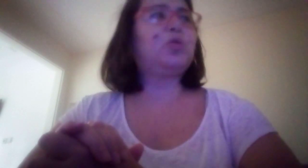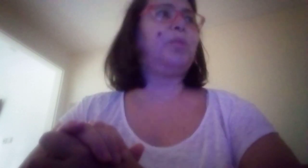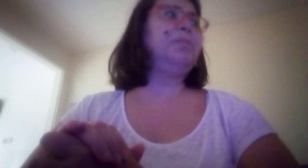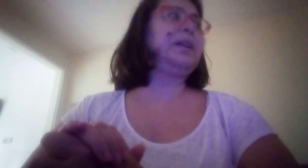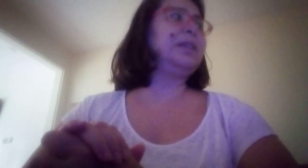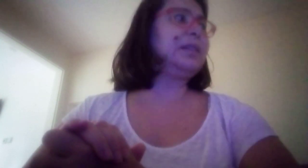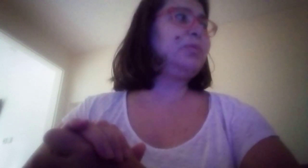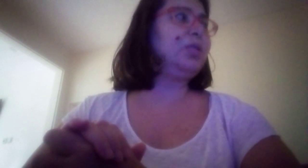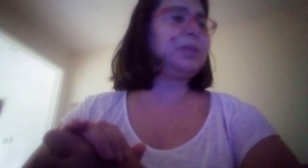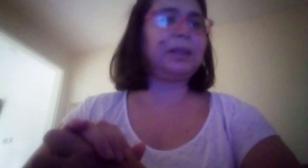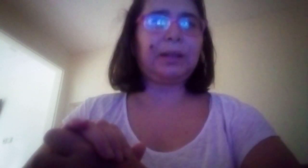toplumdan